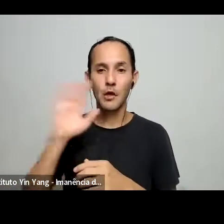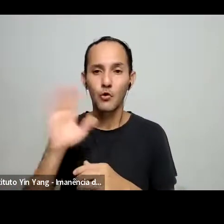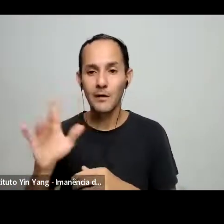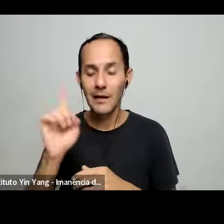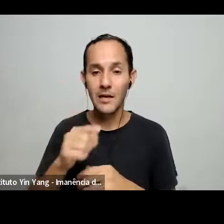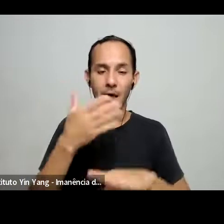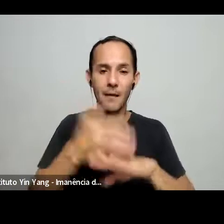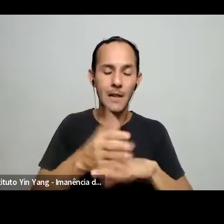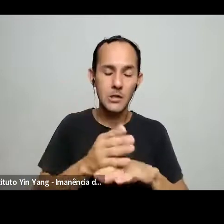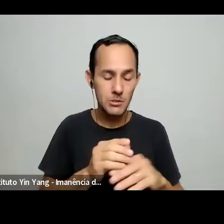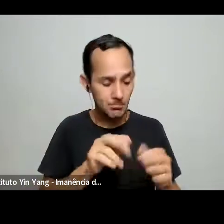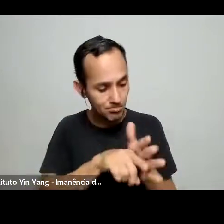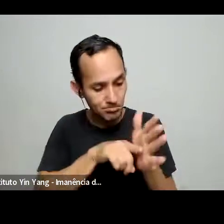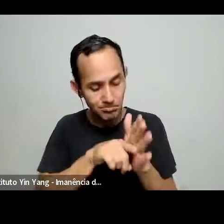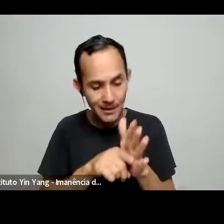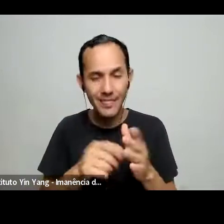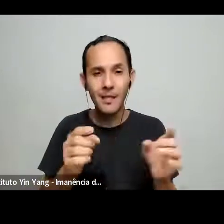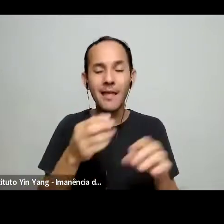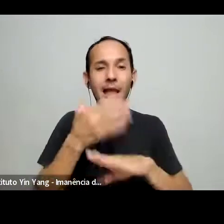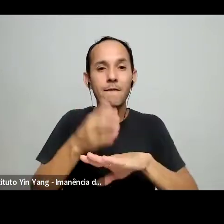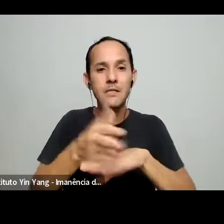revisões e grande parte